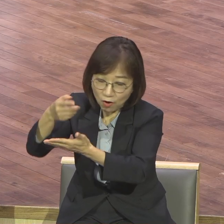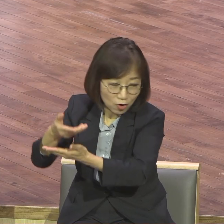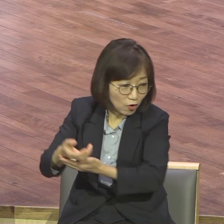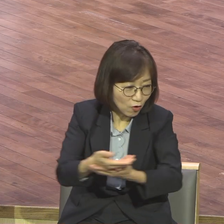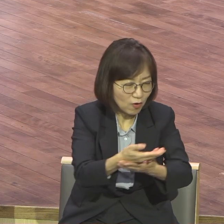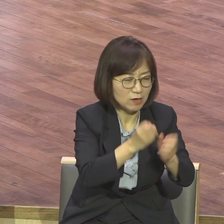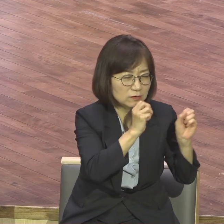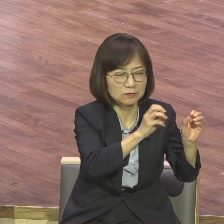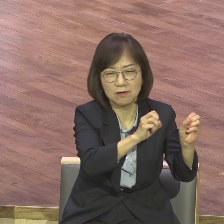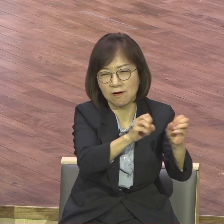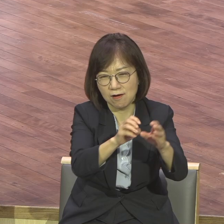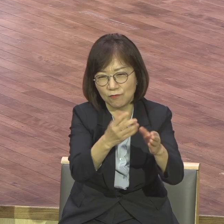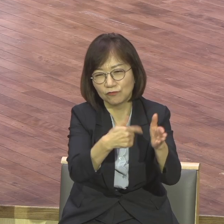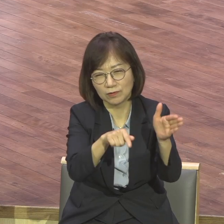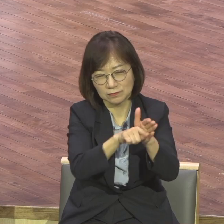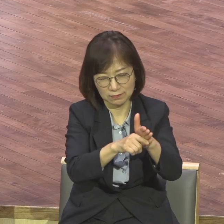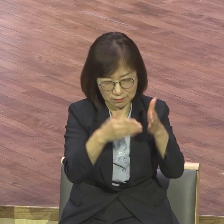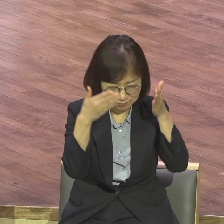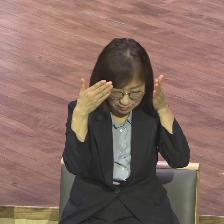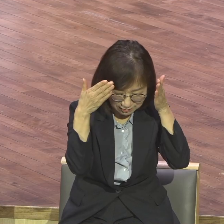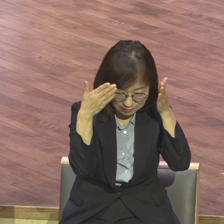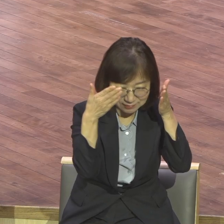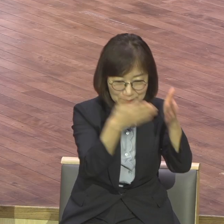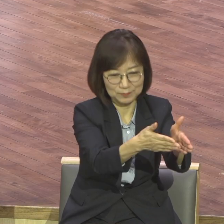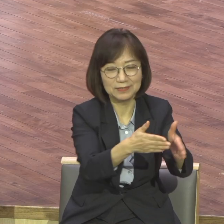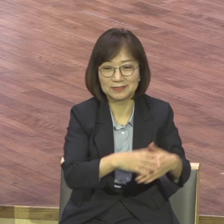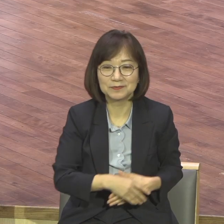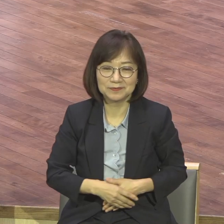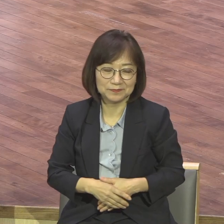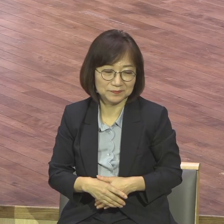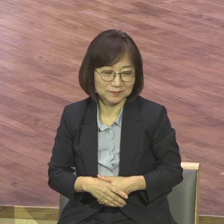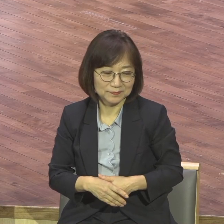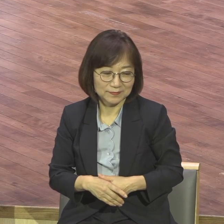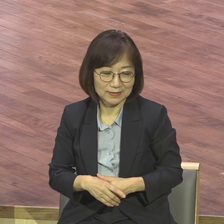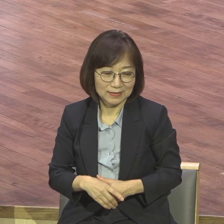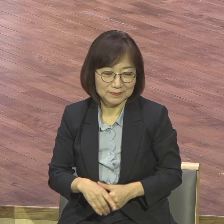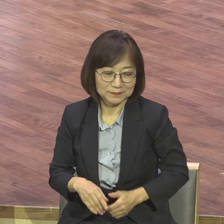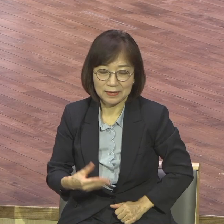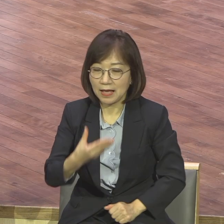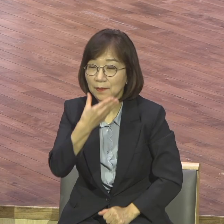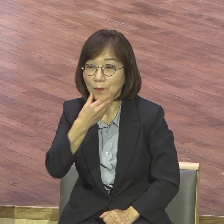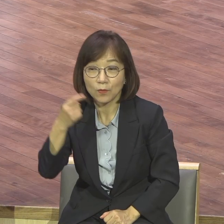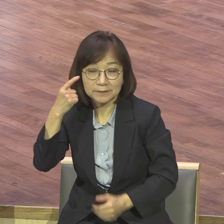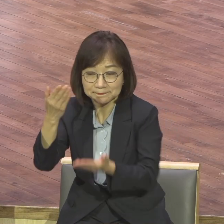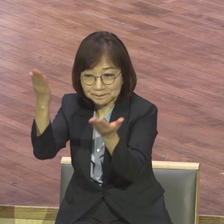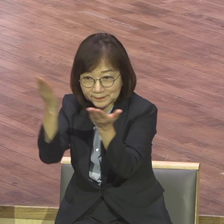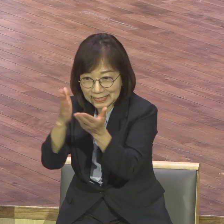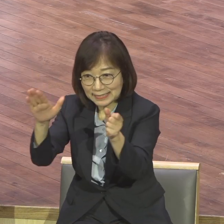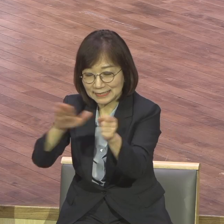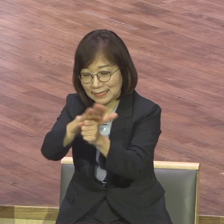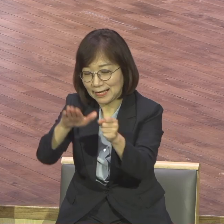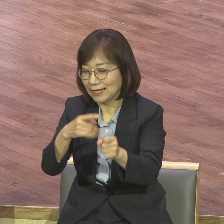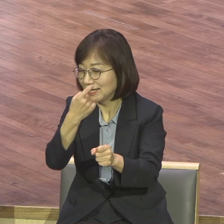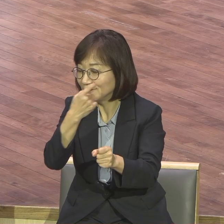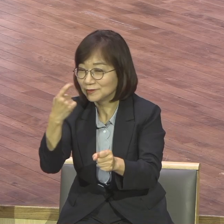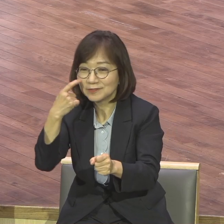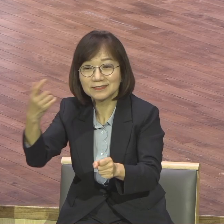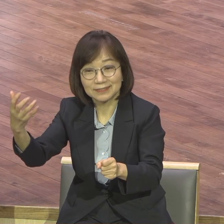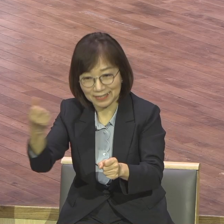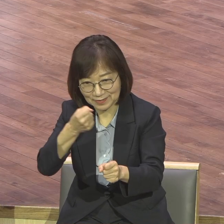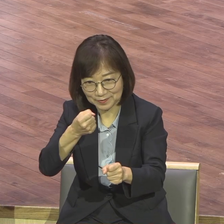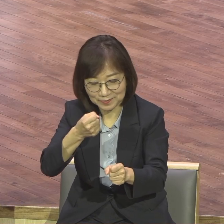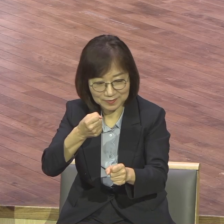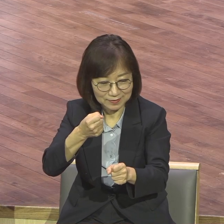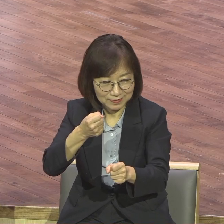지속으로 그렇게 올인했습니다. 이렇게 복음적 사랑의 시각으로 그렇게 어떤 상황